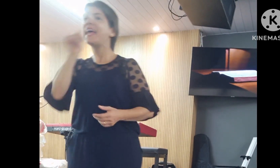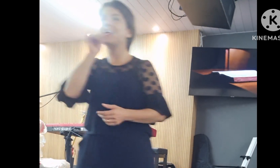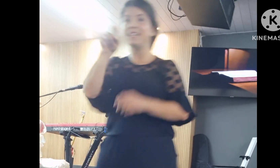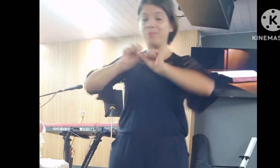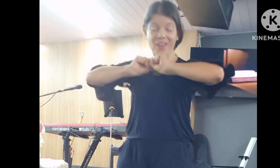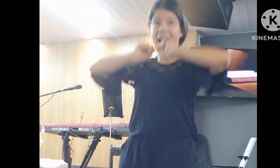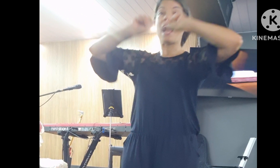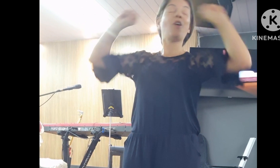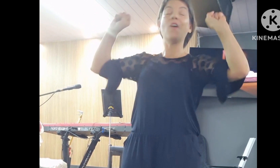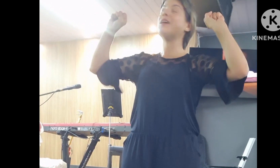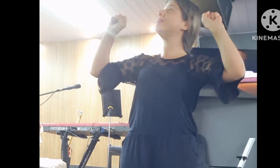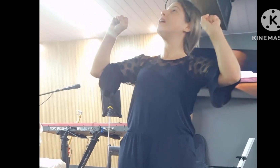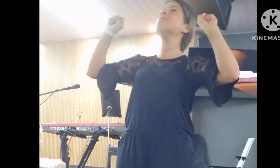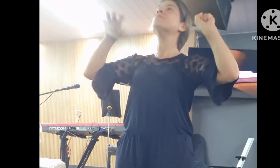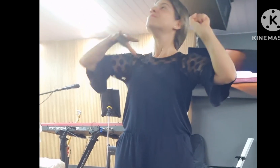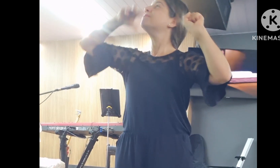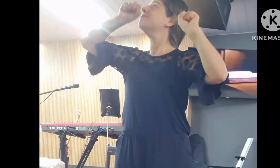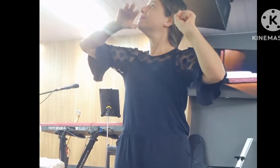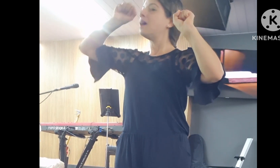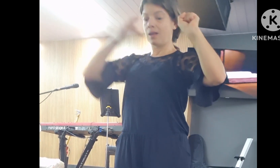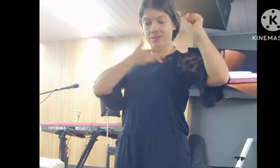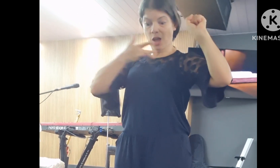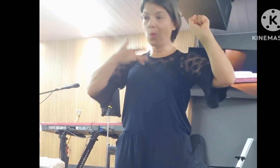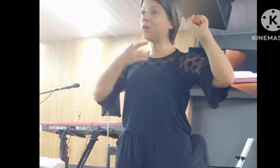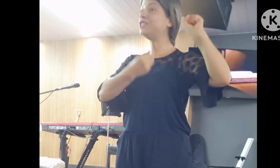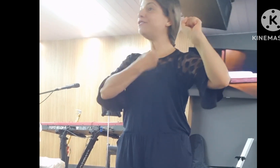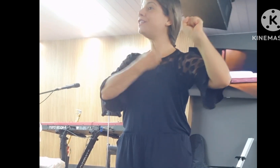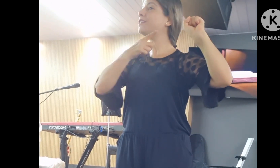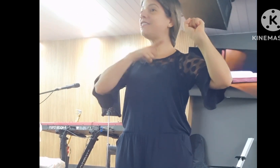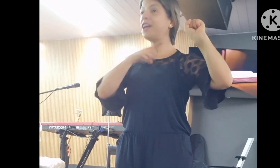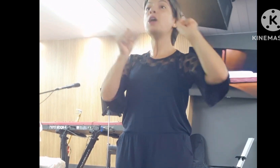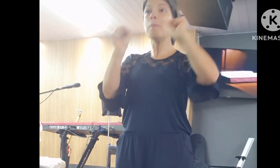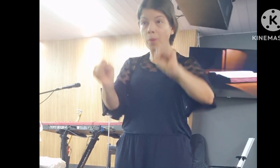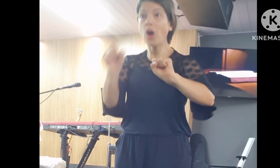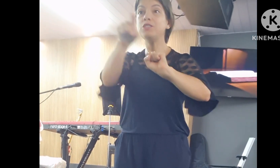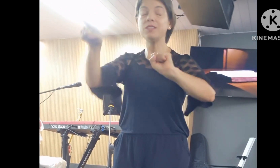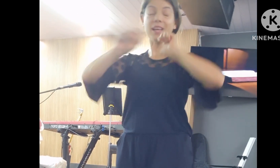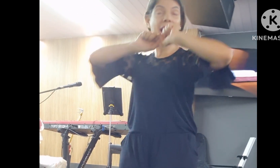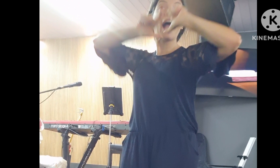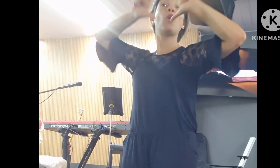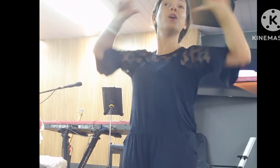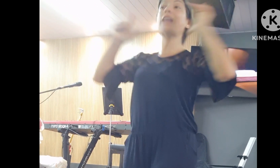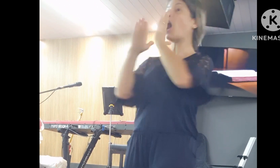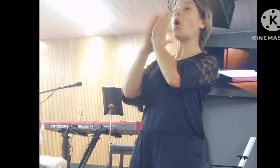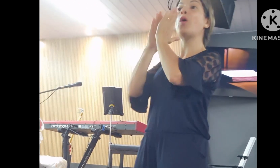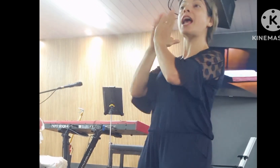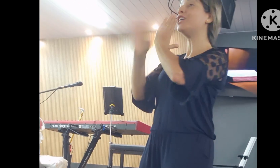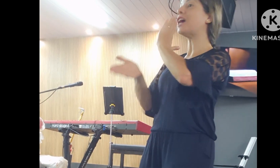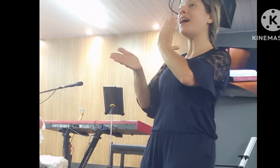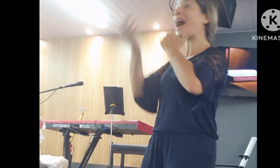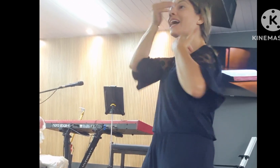Te dou graças pelo ar que eu respiro. Te dou graças porque mais uma manhã eu posso levantar e glorificar o teu